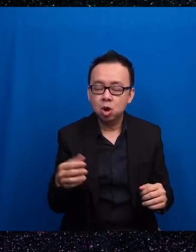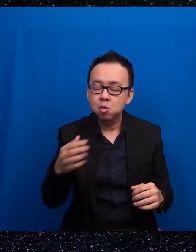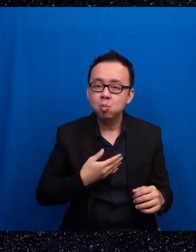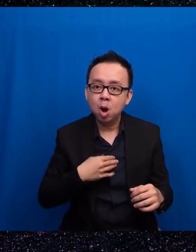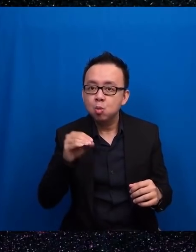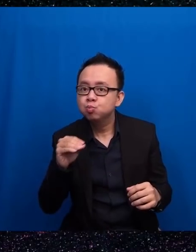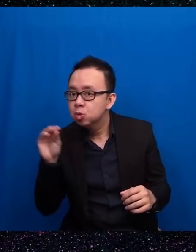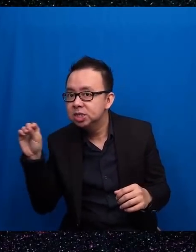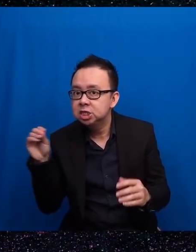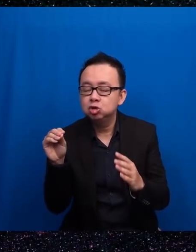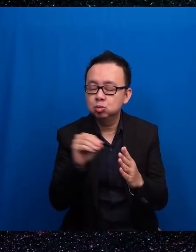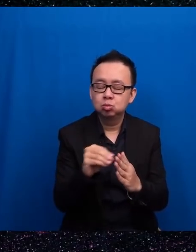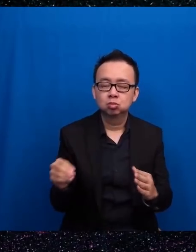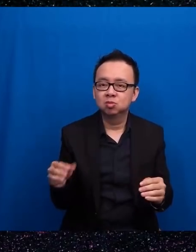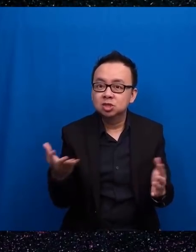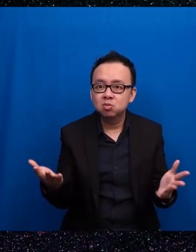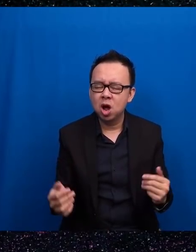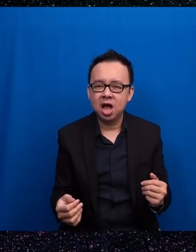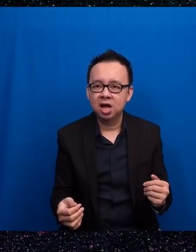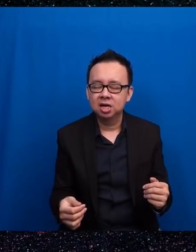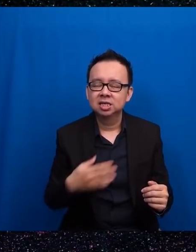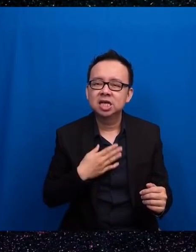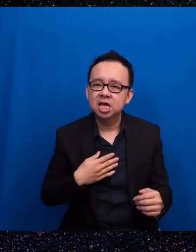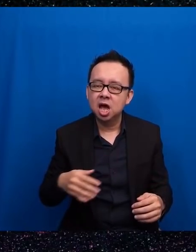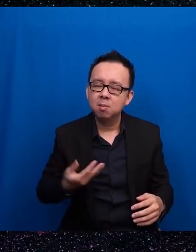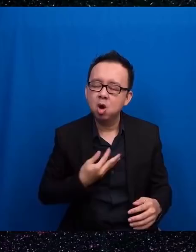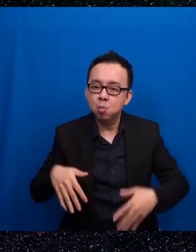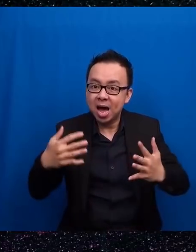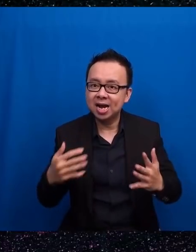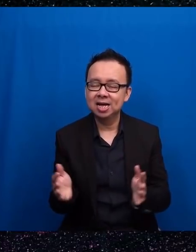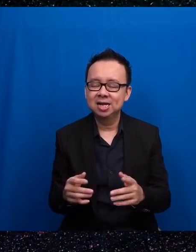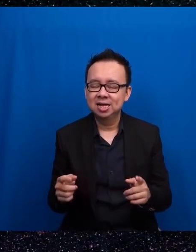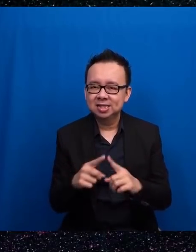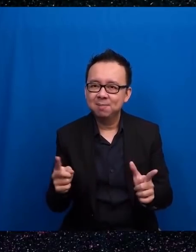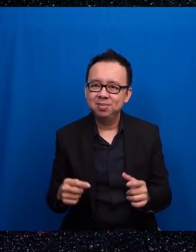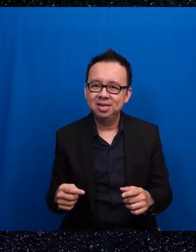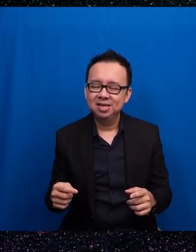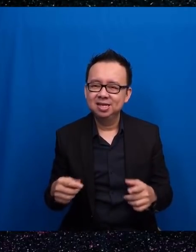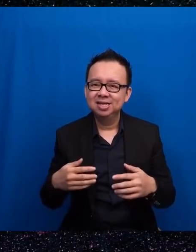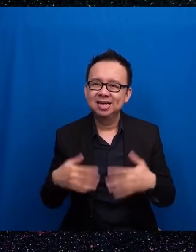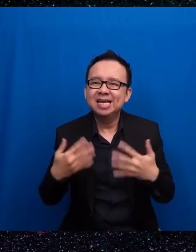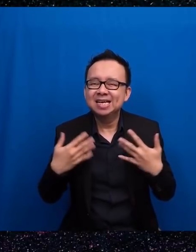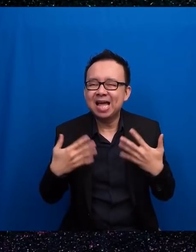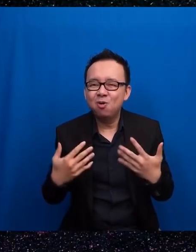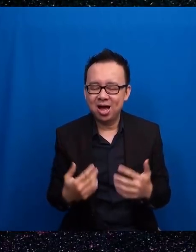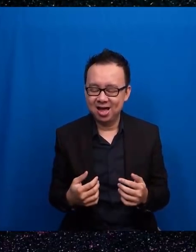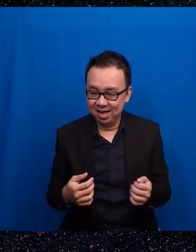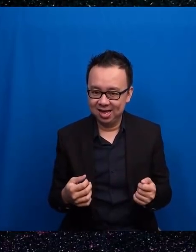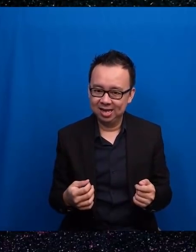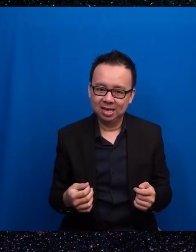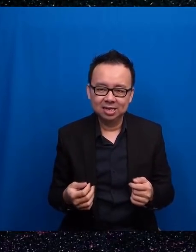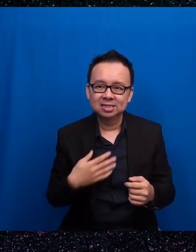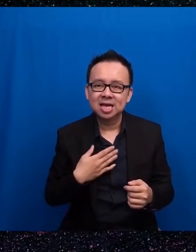ini ya? Saya awalnya mau marah jadi geli kan, ketawa. Saya lihat kelakuan mereka yang lucu. Saya tanya sama mereka, kenapa